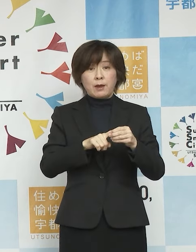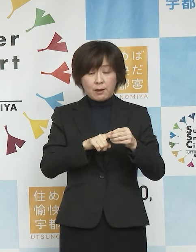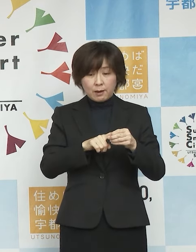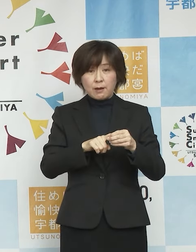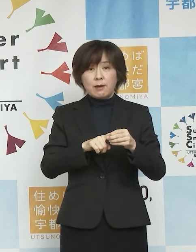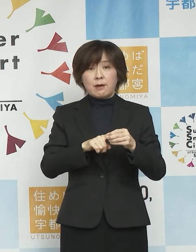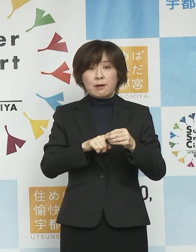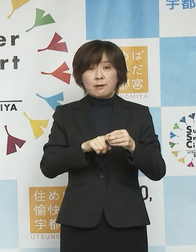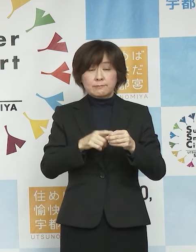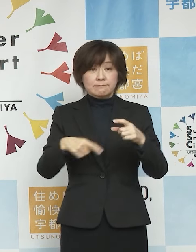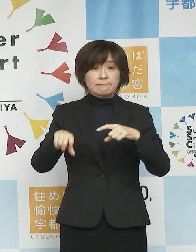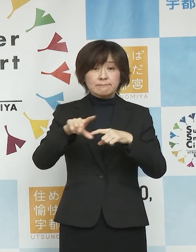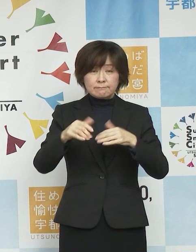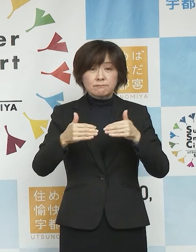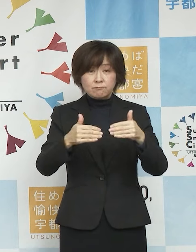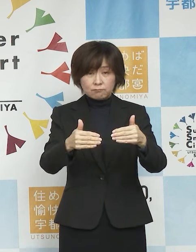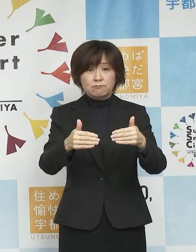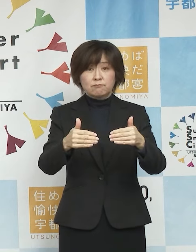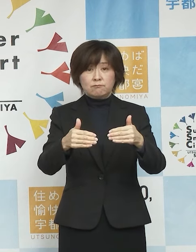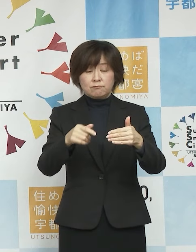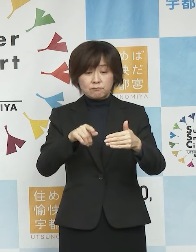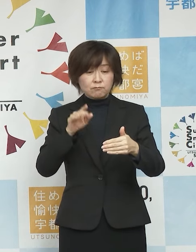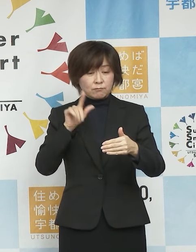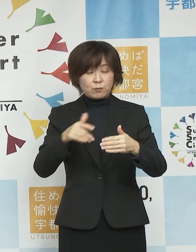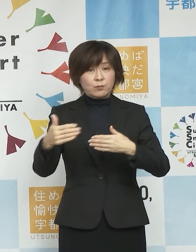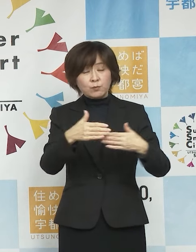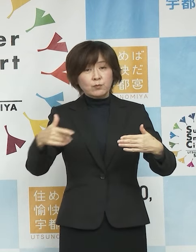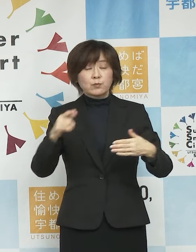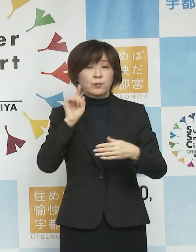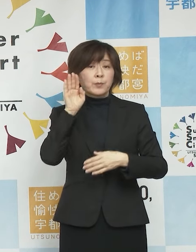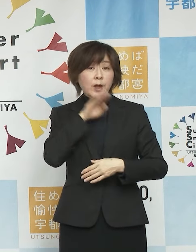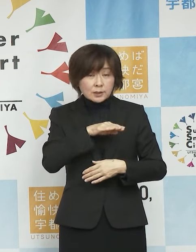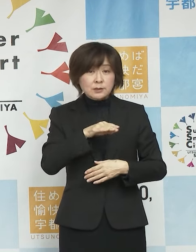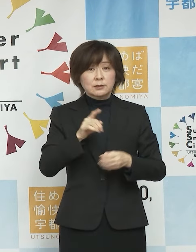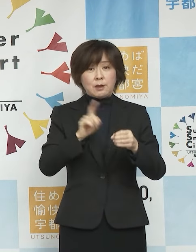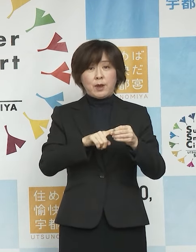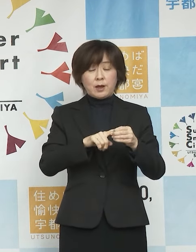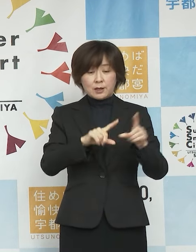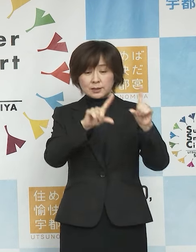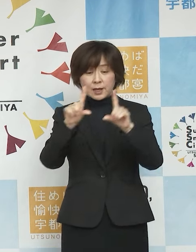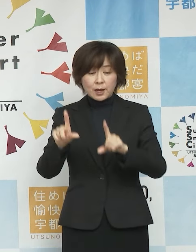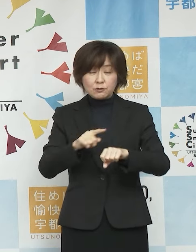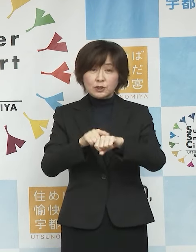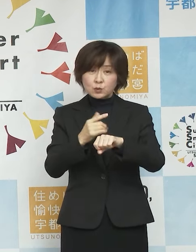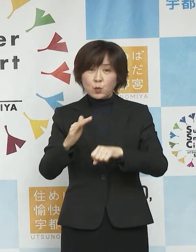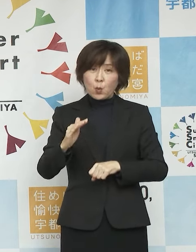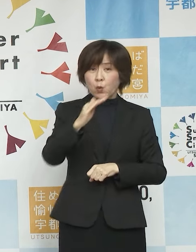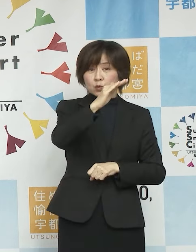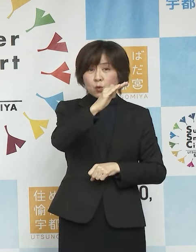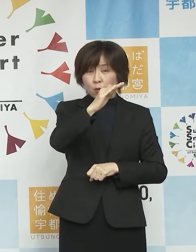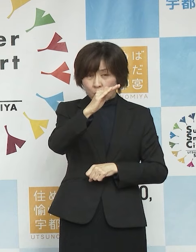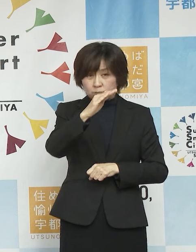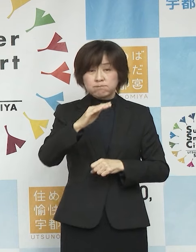をさらに促進し、利便性を高め、生活の質の向上を図ってまい